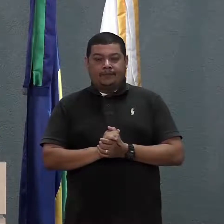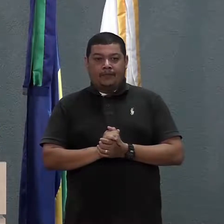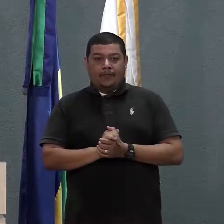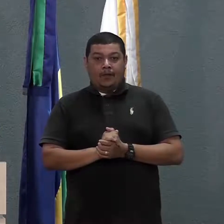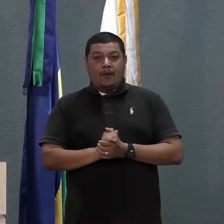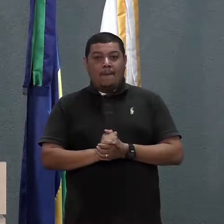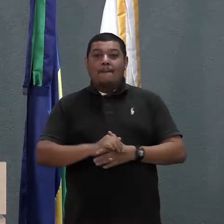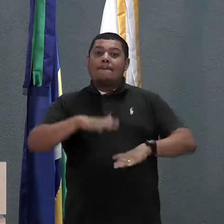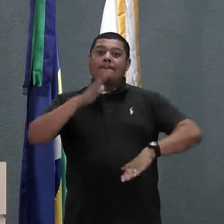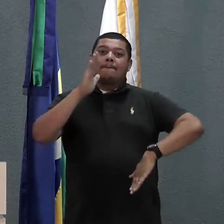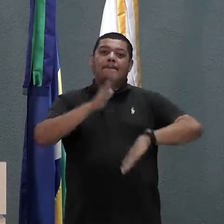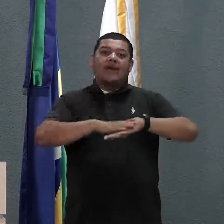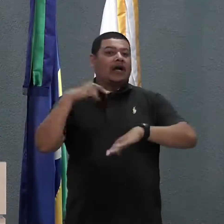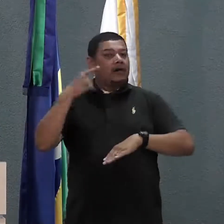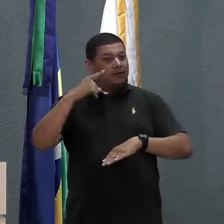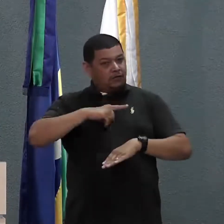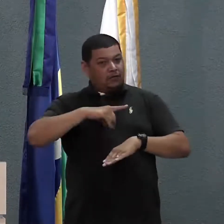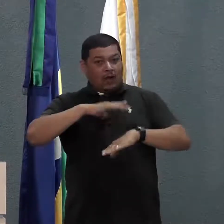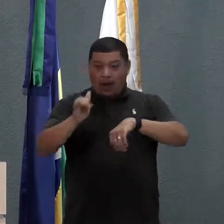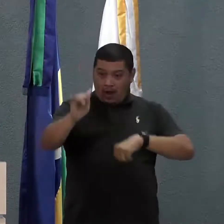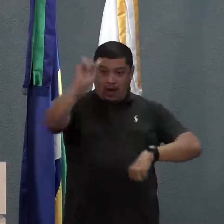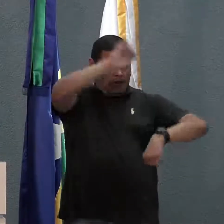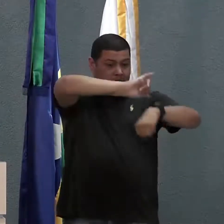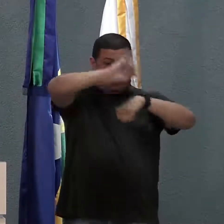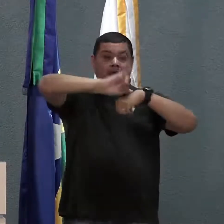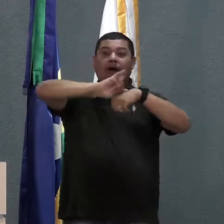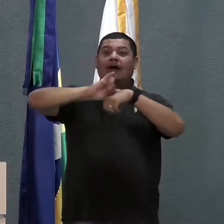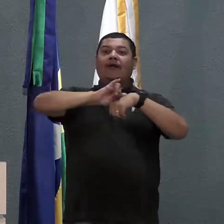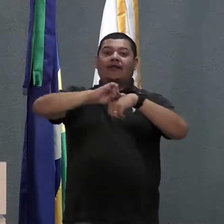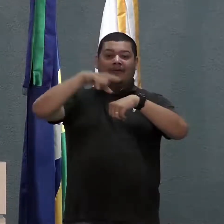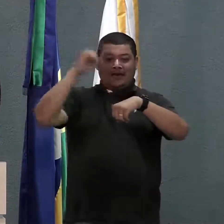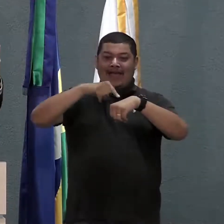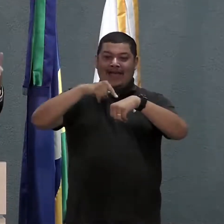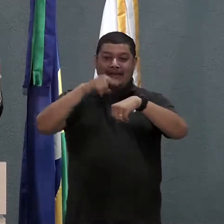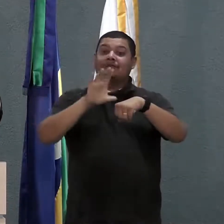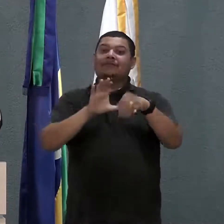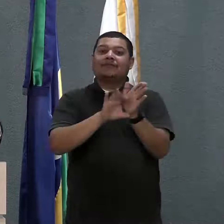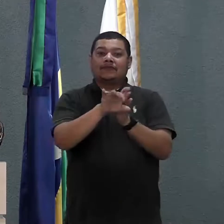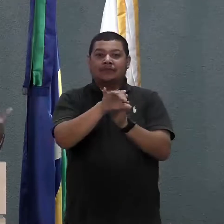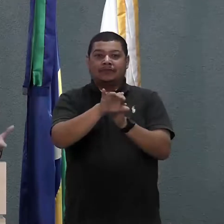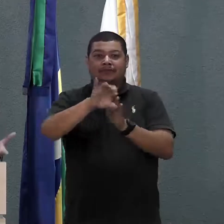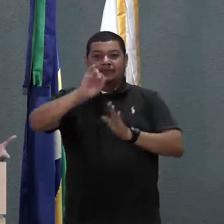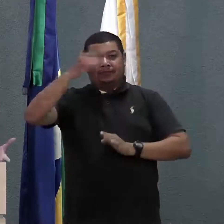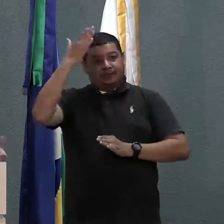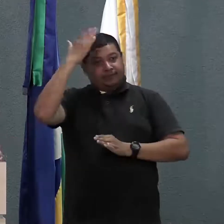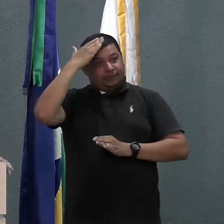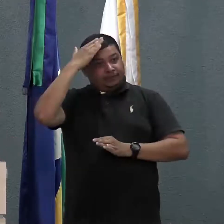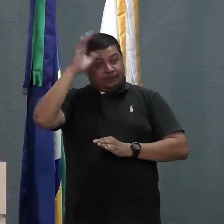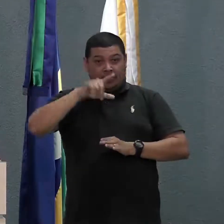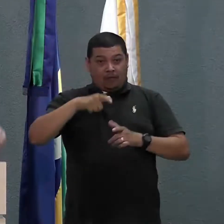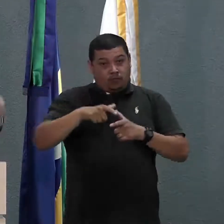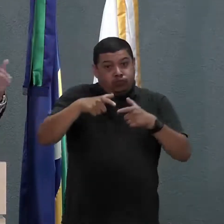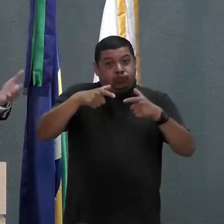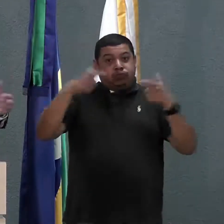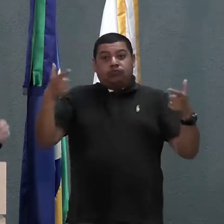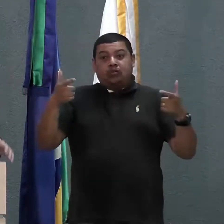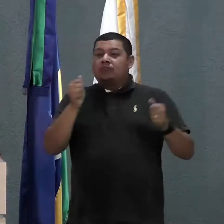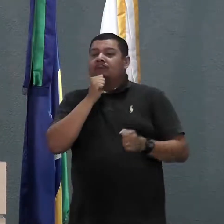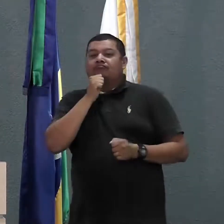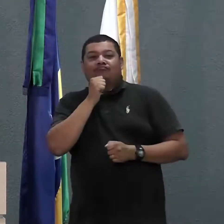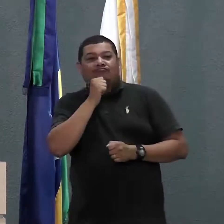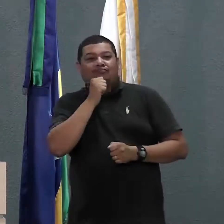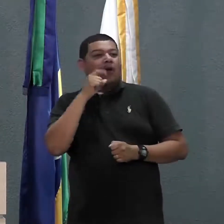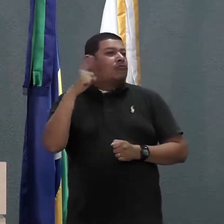advogado do interior do Estado está em Cacoal. Então veja a importância da advocacia. De Paraná, que é um município muito maior, não tem